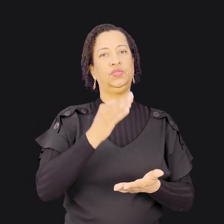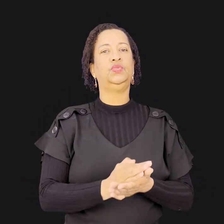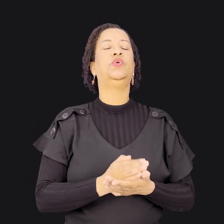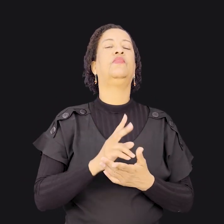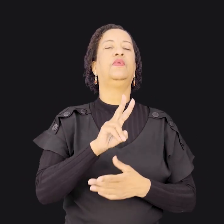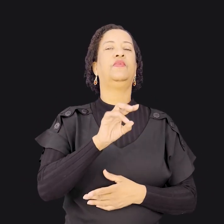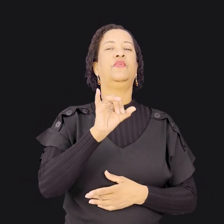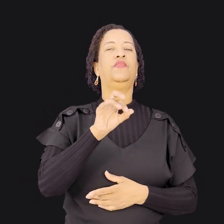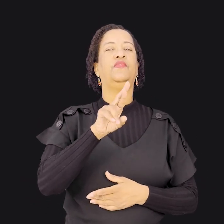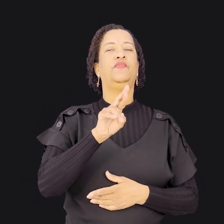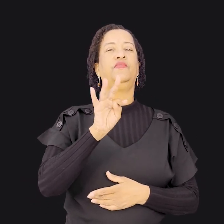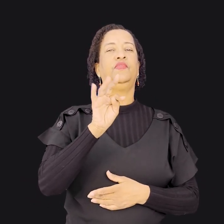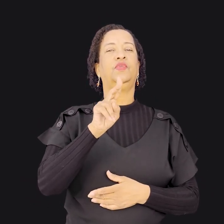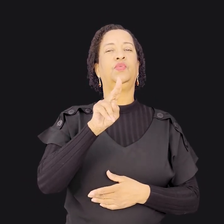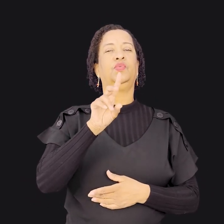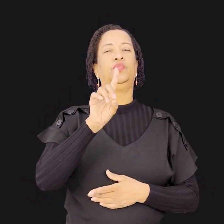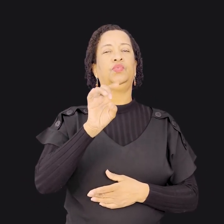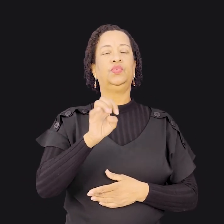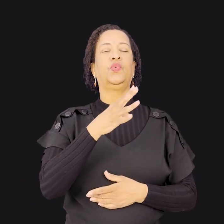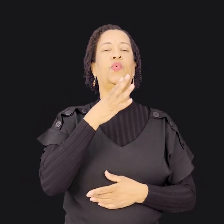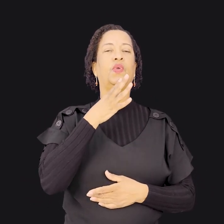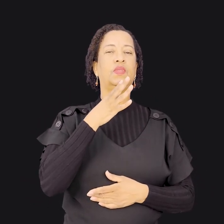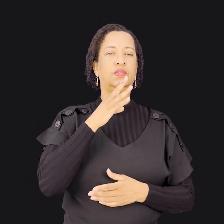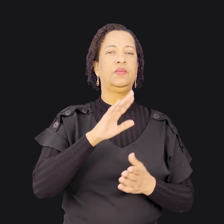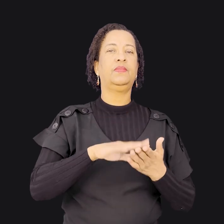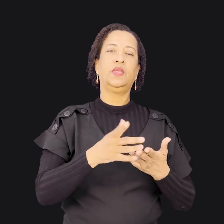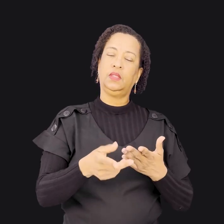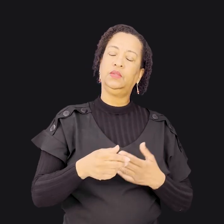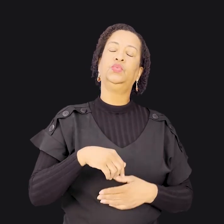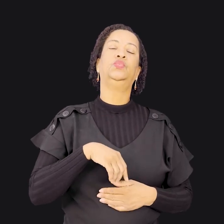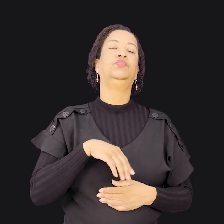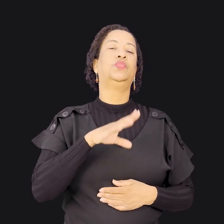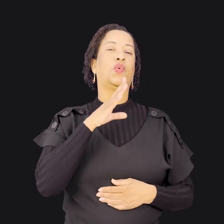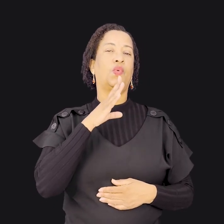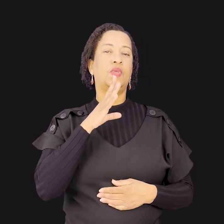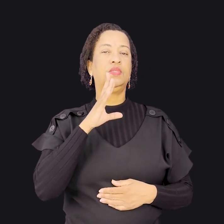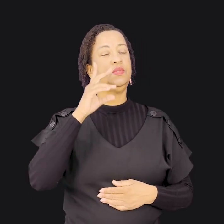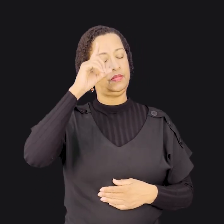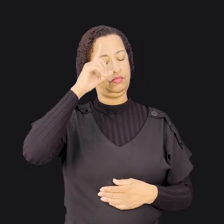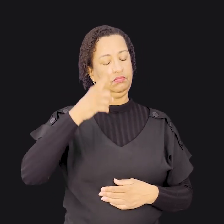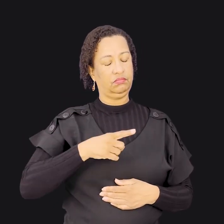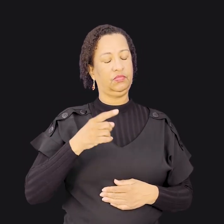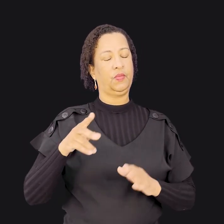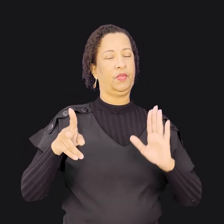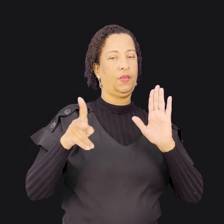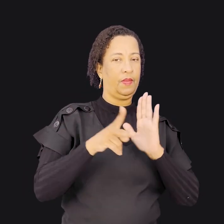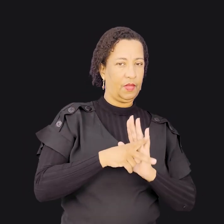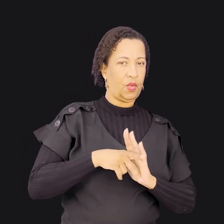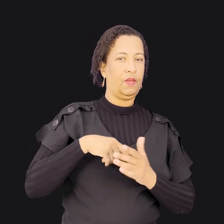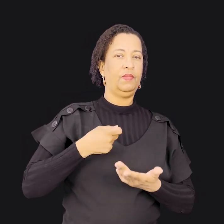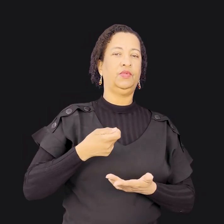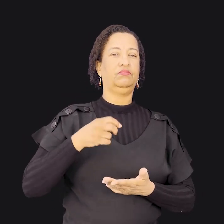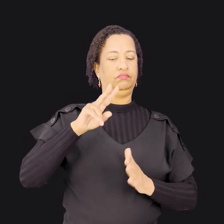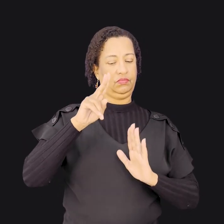virtude, o conhecimento, ao conhecimento o domínio próprio, ao domínio próprio a